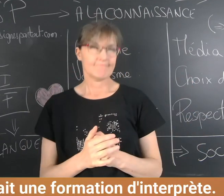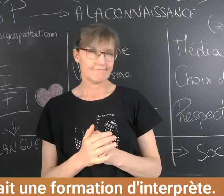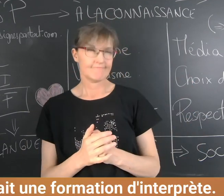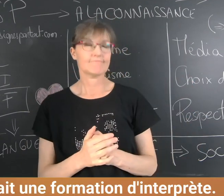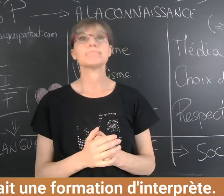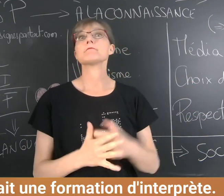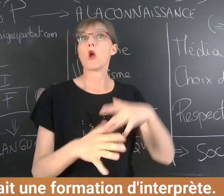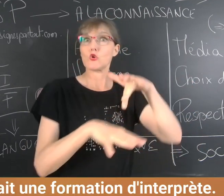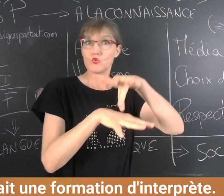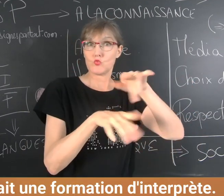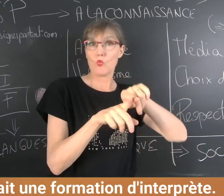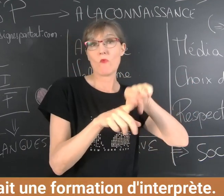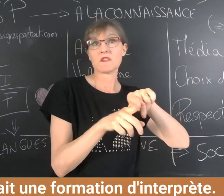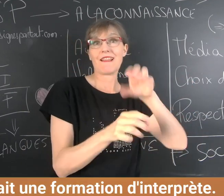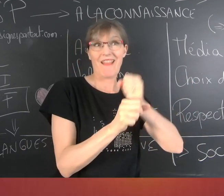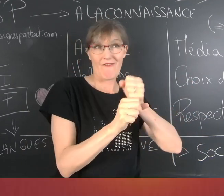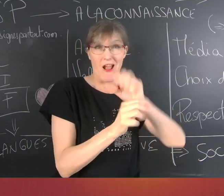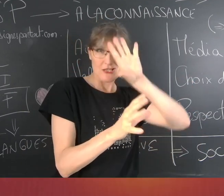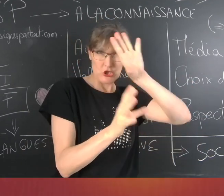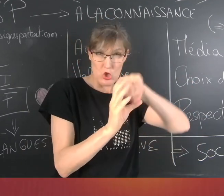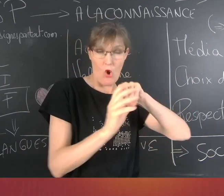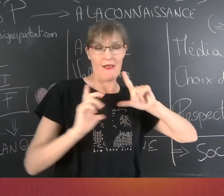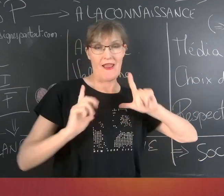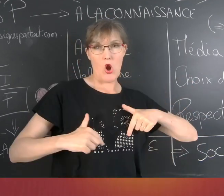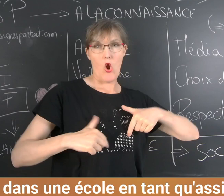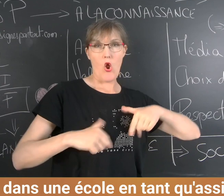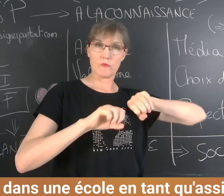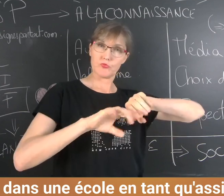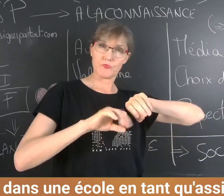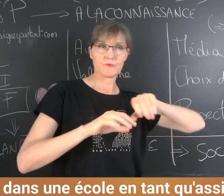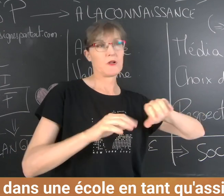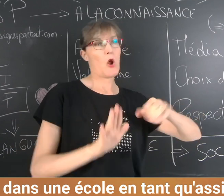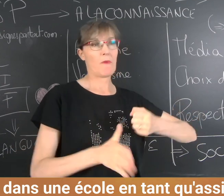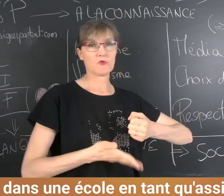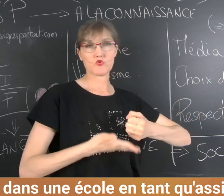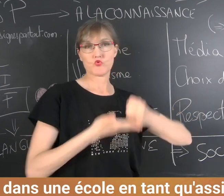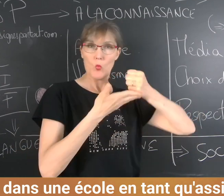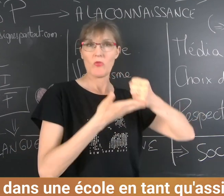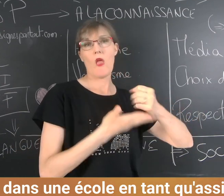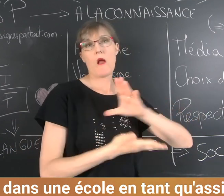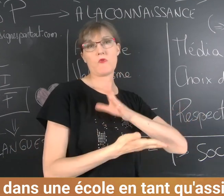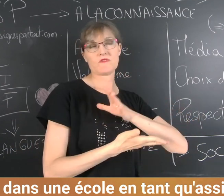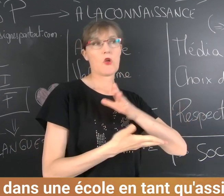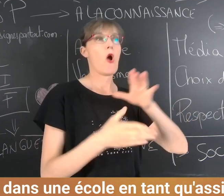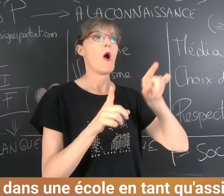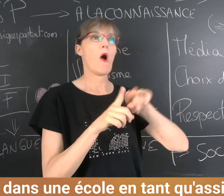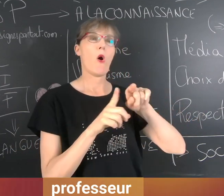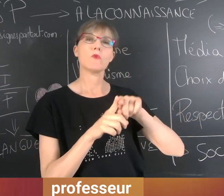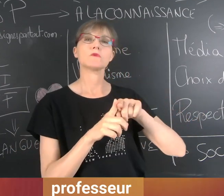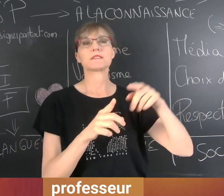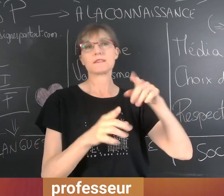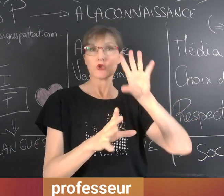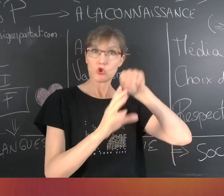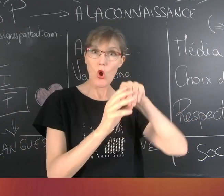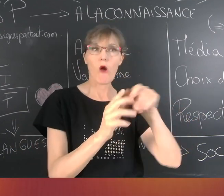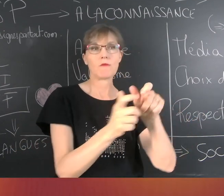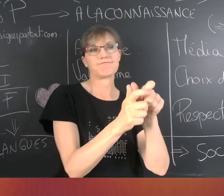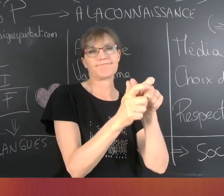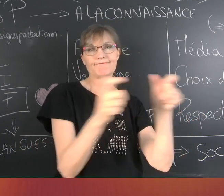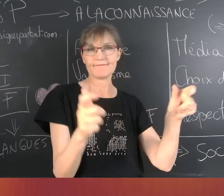j'ai fait une formation d'interprète. J'ai travaillé dans une école en tant qu'assistante professeure et